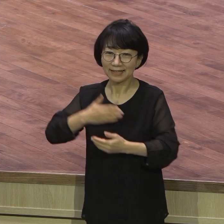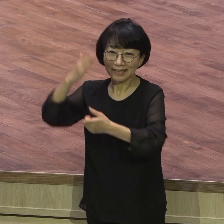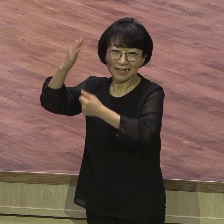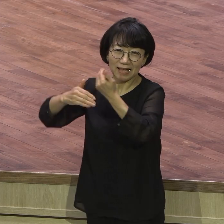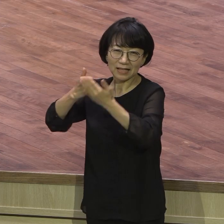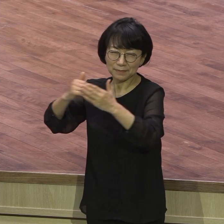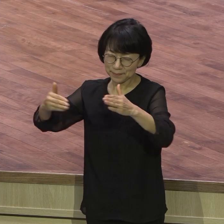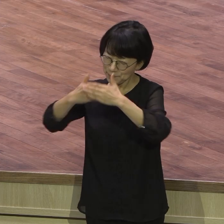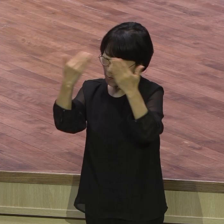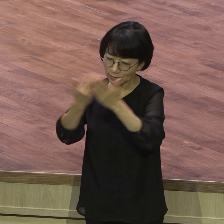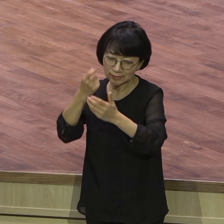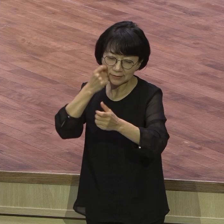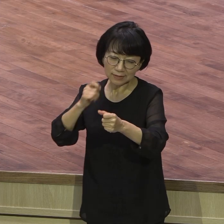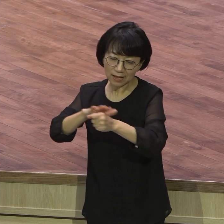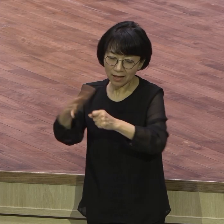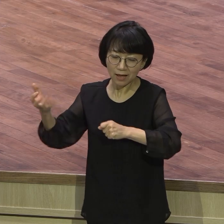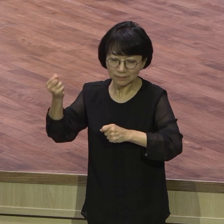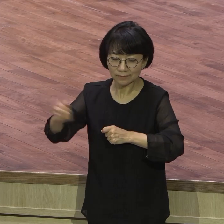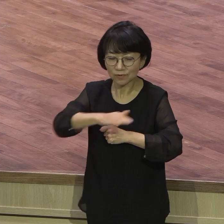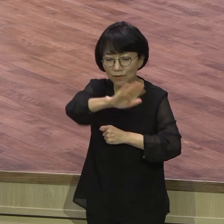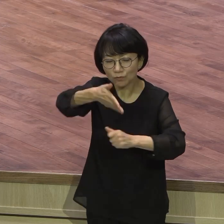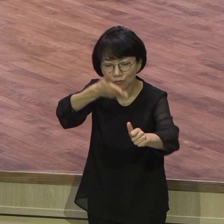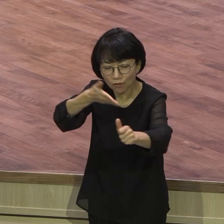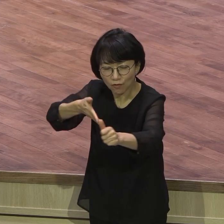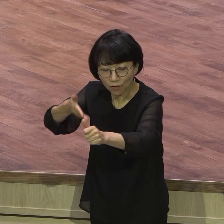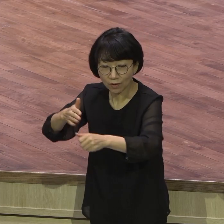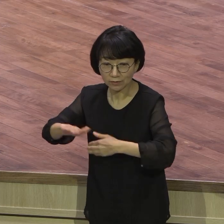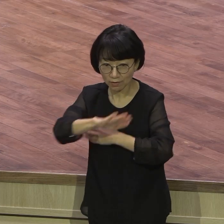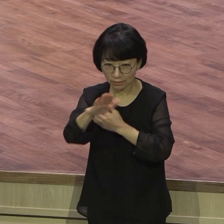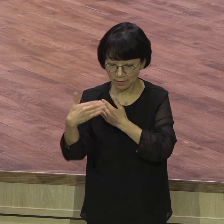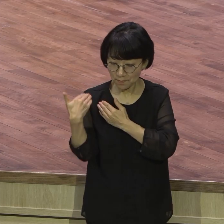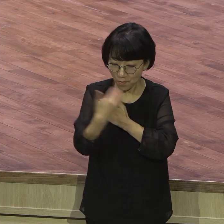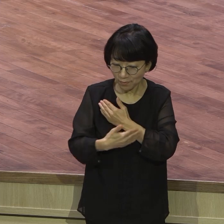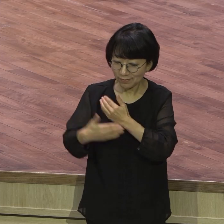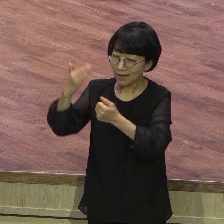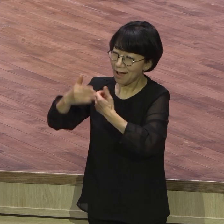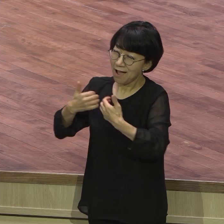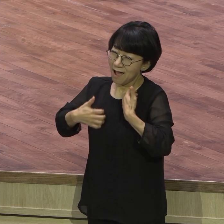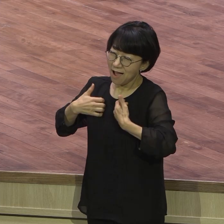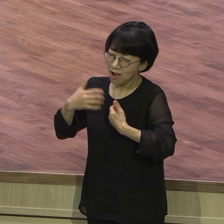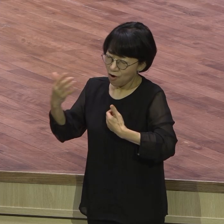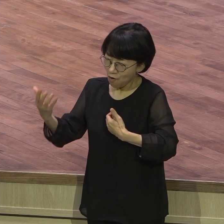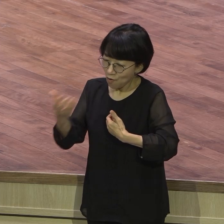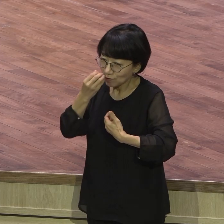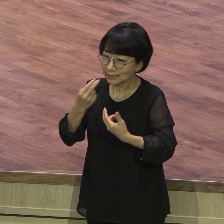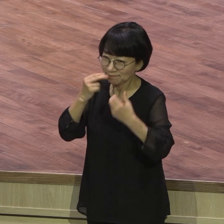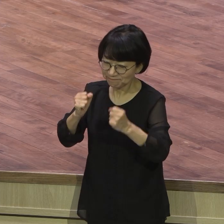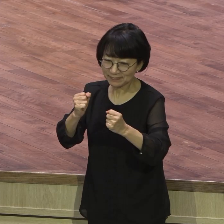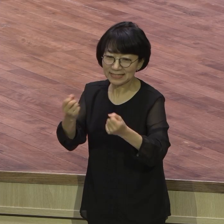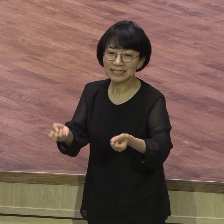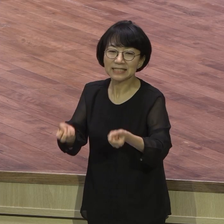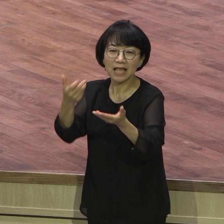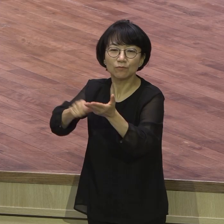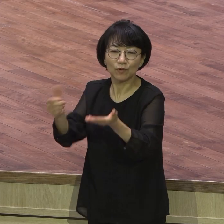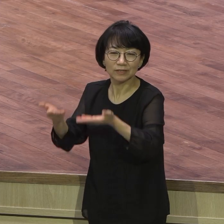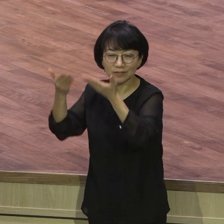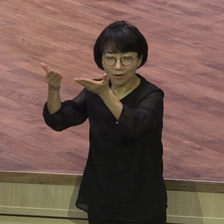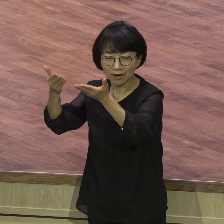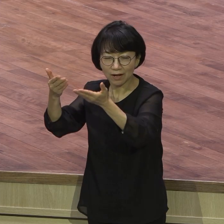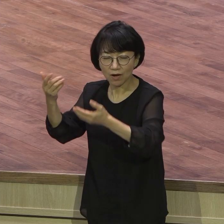하나님의 모든 자비하심으로 너희를 구원하오니 너희 몸을 거룩한 산재물로 드리라 이는 너희가 드릴 영적